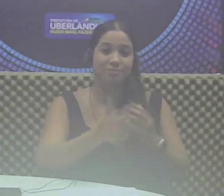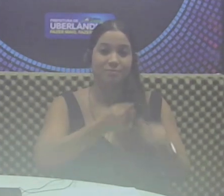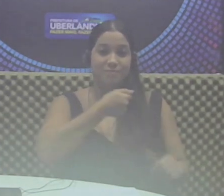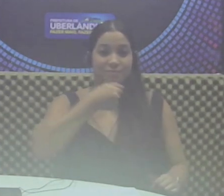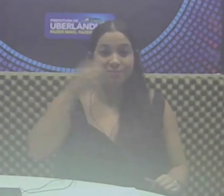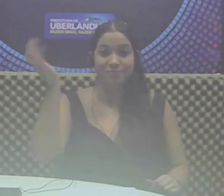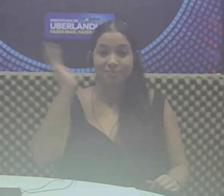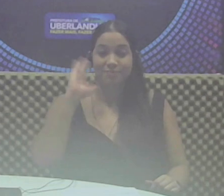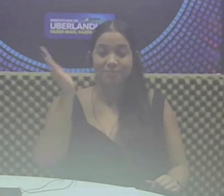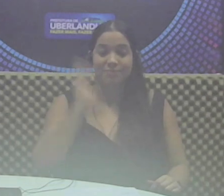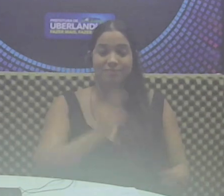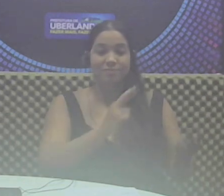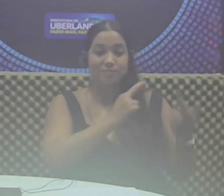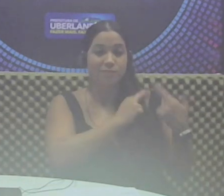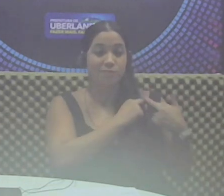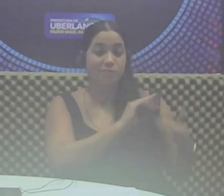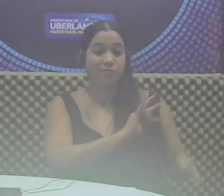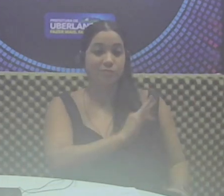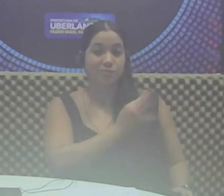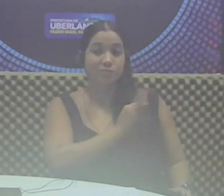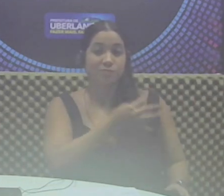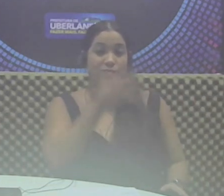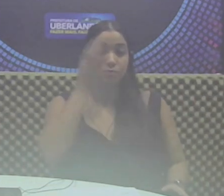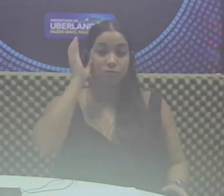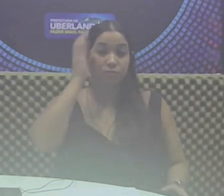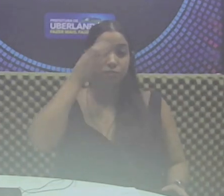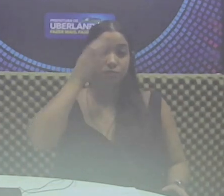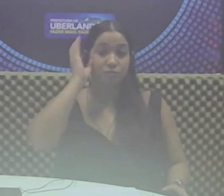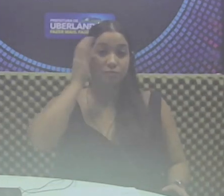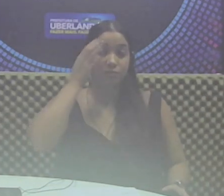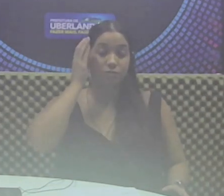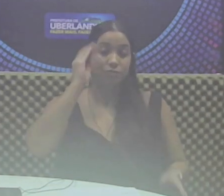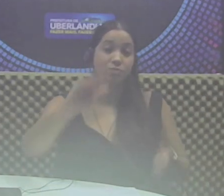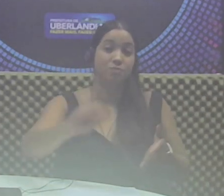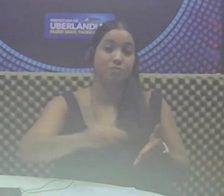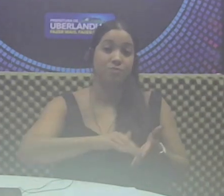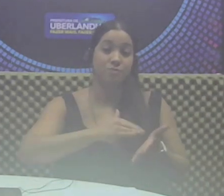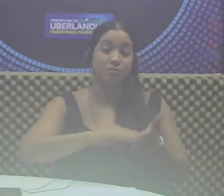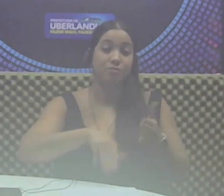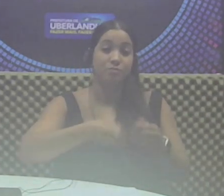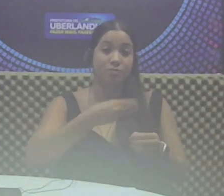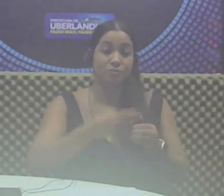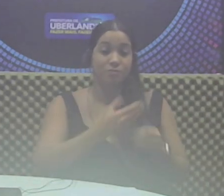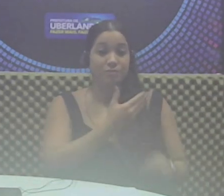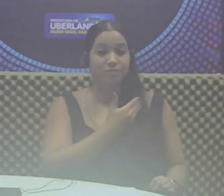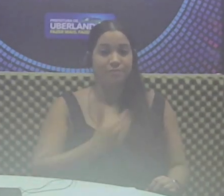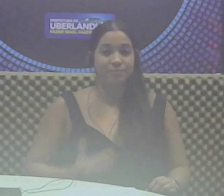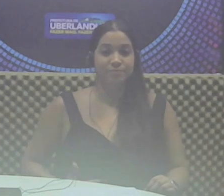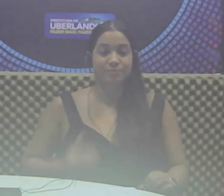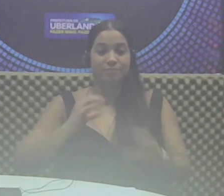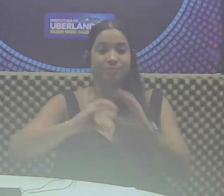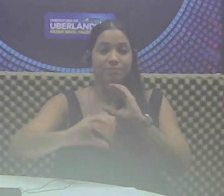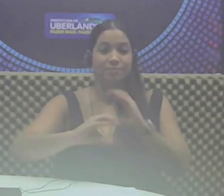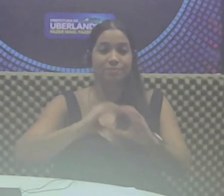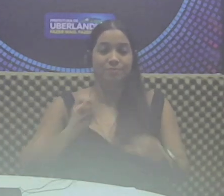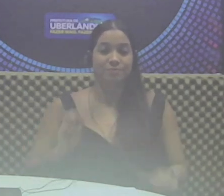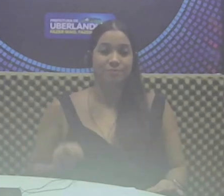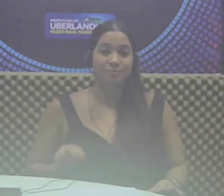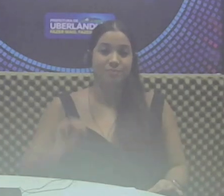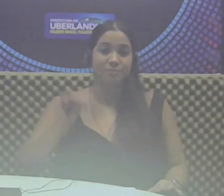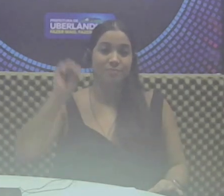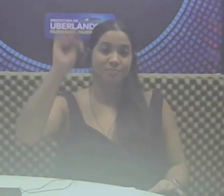libras, Amanda Valentim. Responsável técnico, Cristiano Silva. Secretário Municipal de Governo e Comunicação,